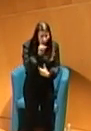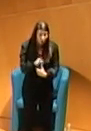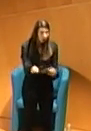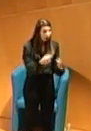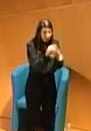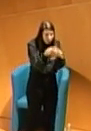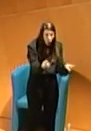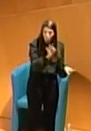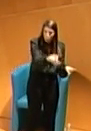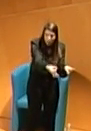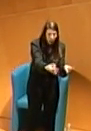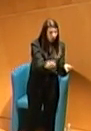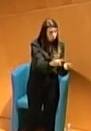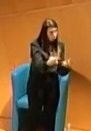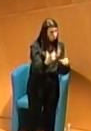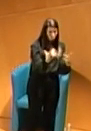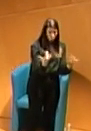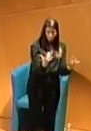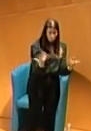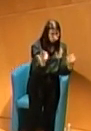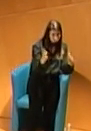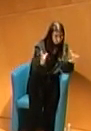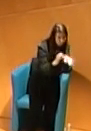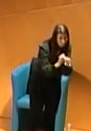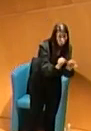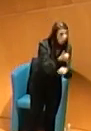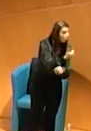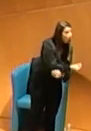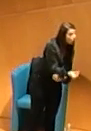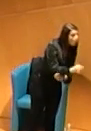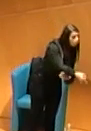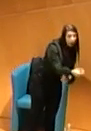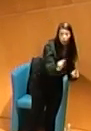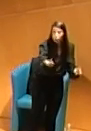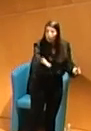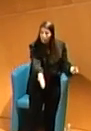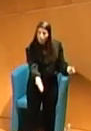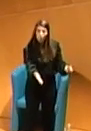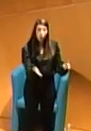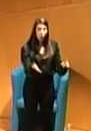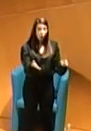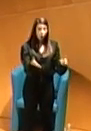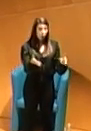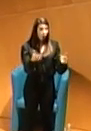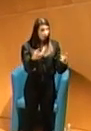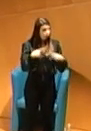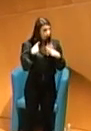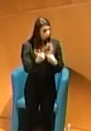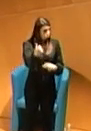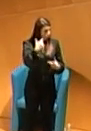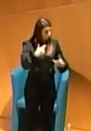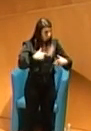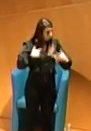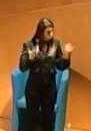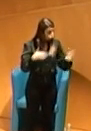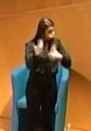sœurs. Voilà, les deux, hein, elles vivent seules. L'autre, elle a des enfants, et la deuxième, elle vit seule, elle se